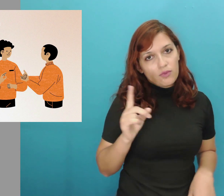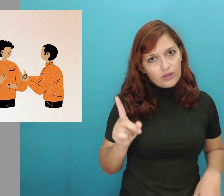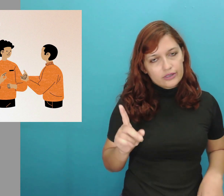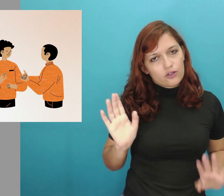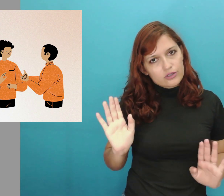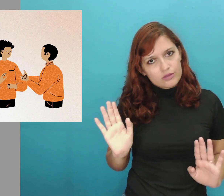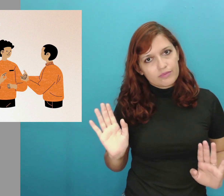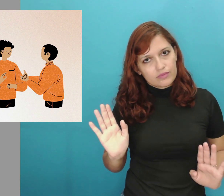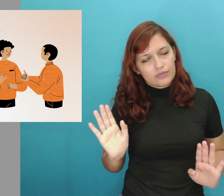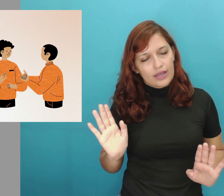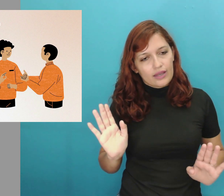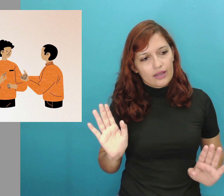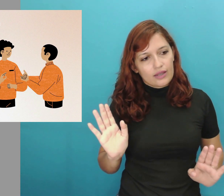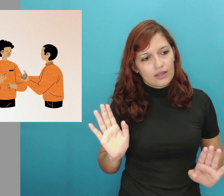Embora nós